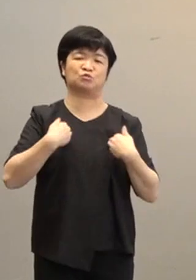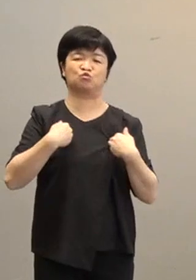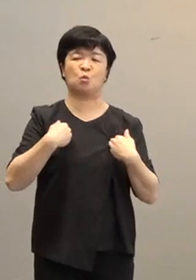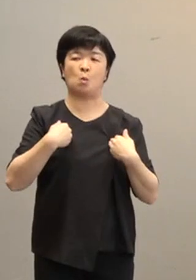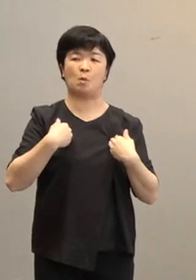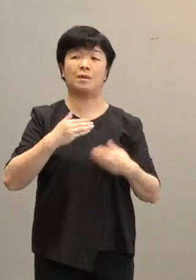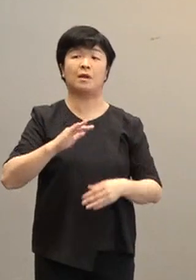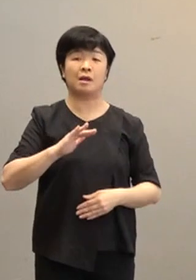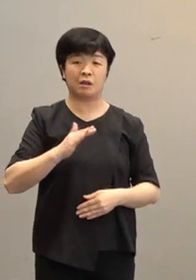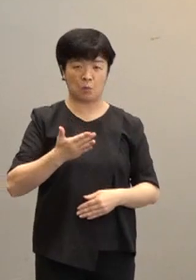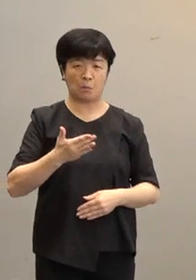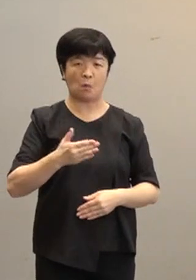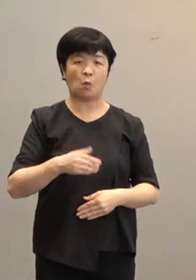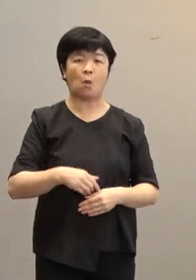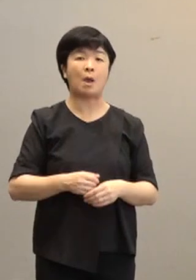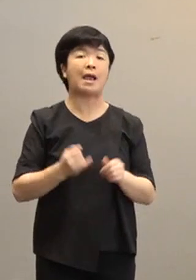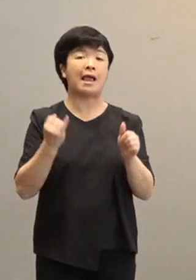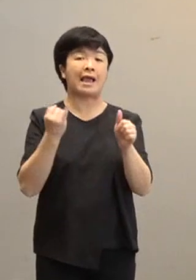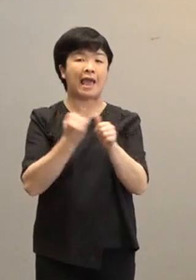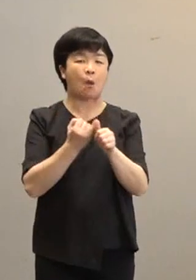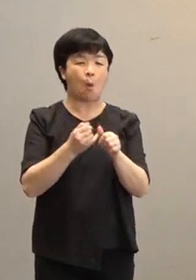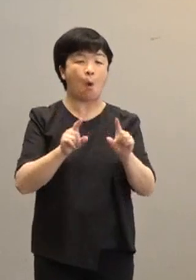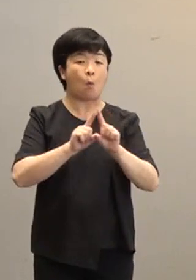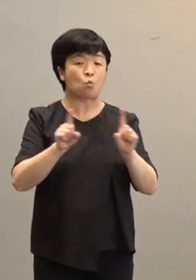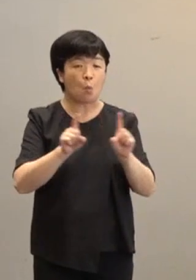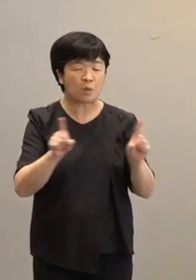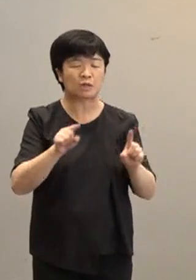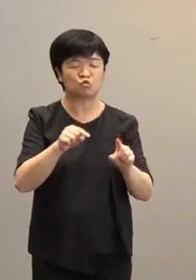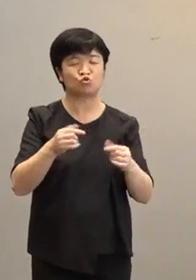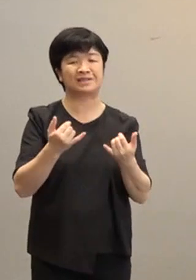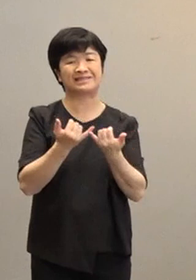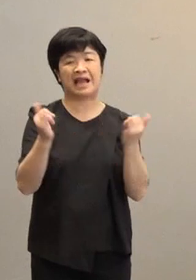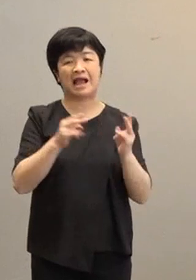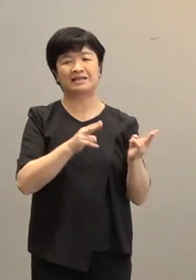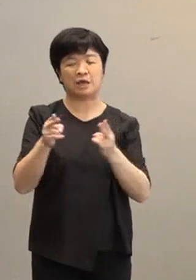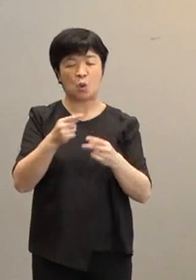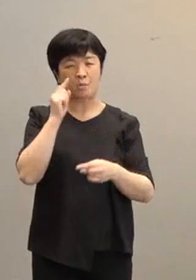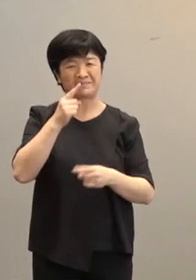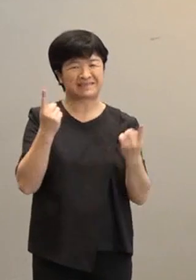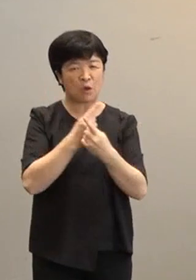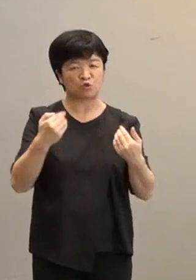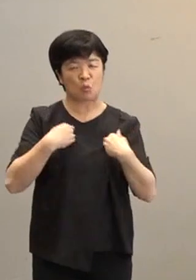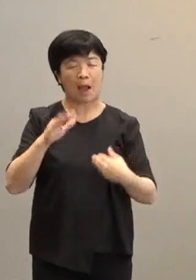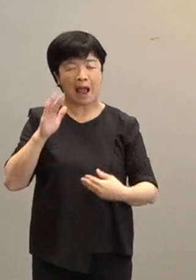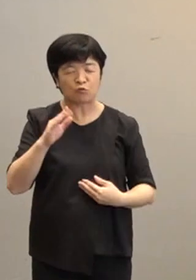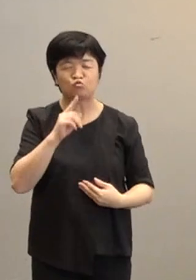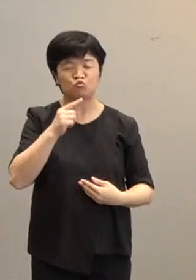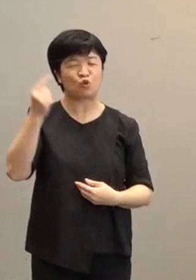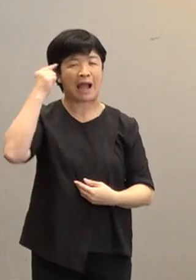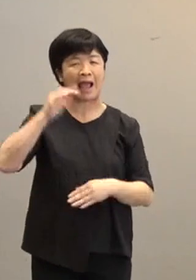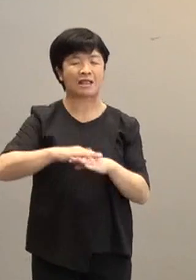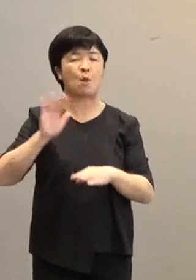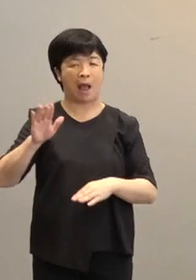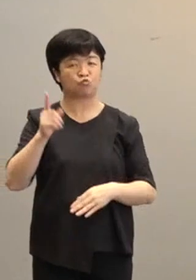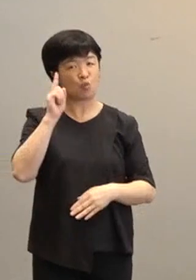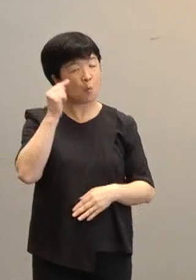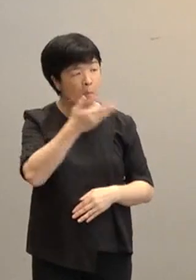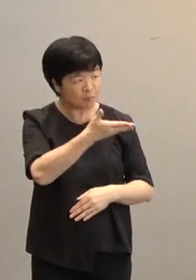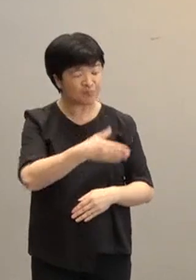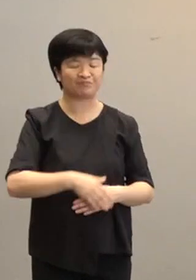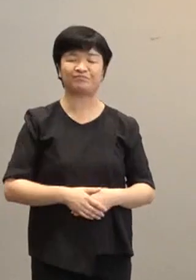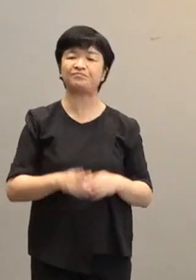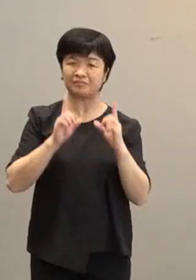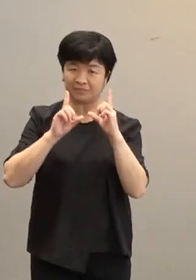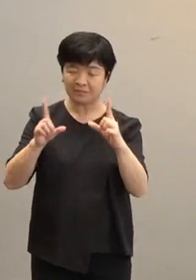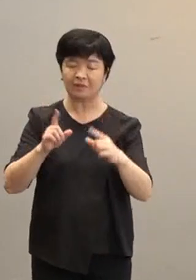前提にする社会制度そのものをまあ見直すべきではないかという意見もあるんですけれども、知事はどう考えますか。 そうですね、先